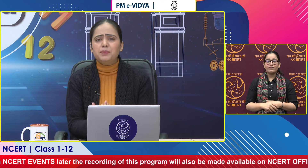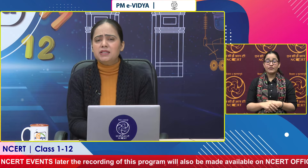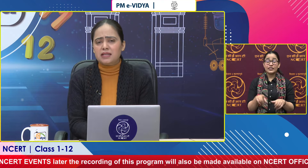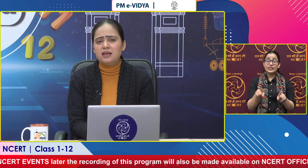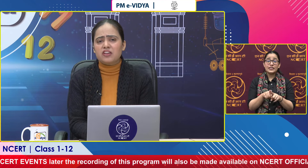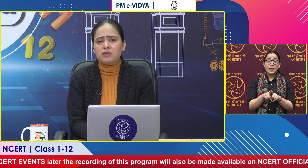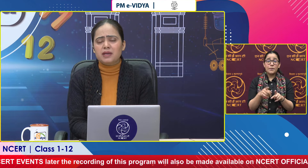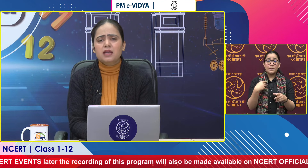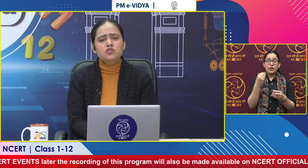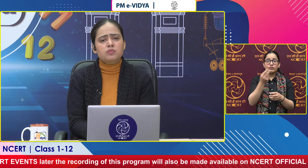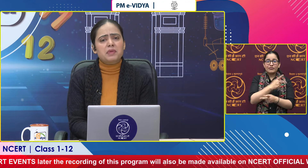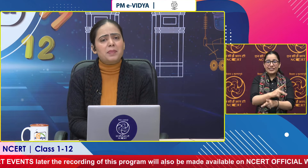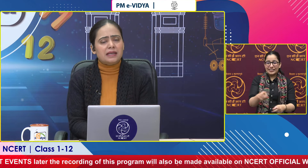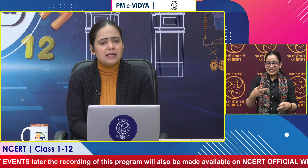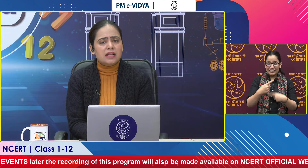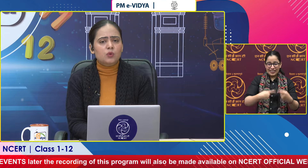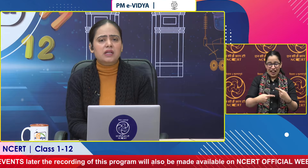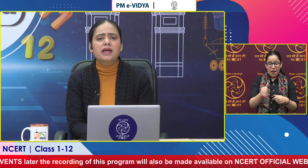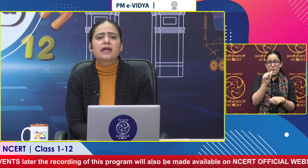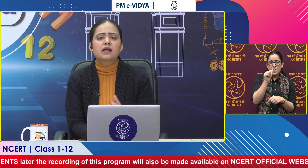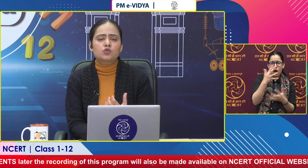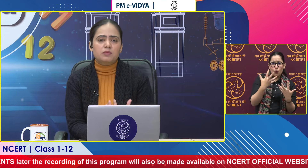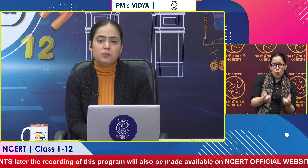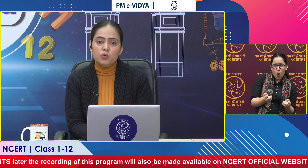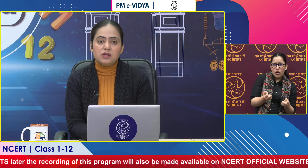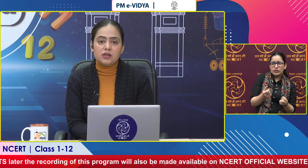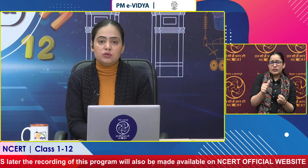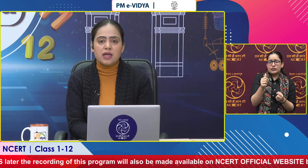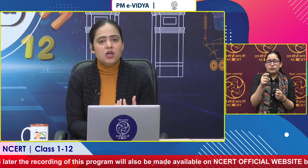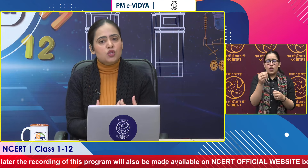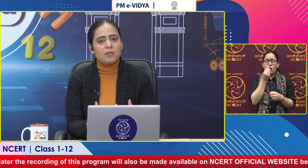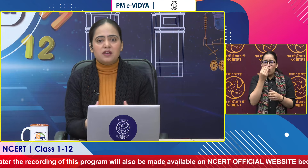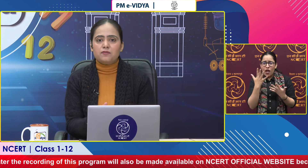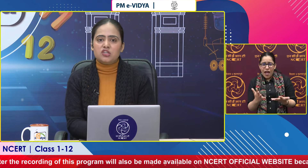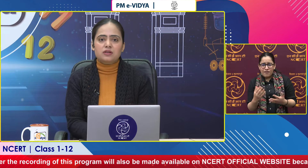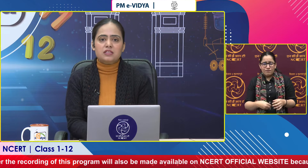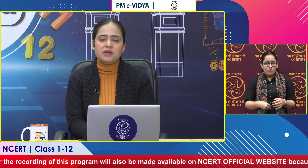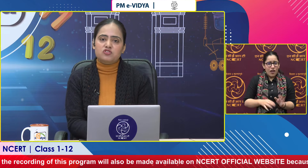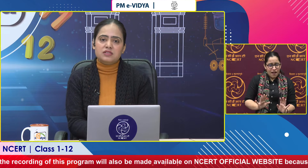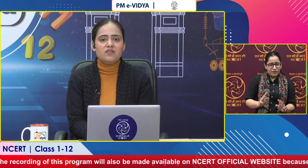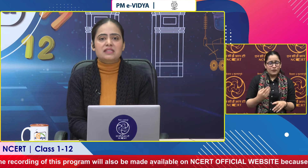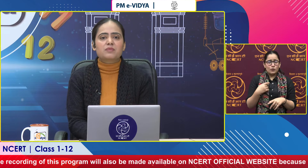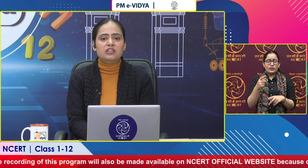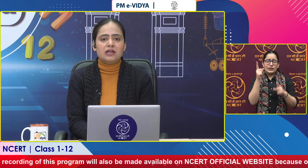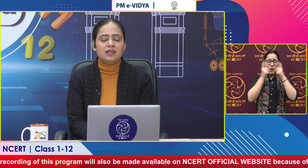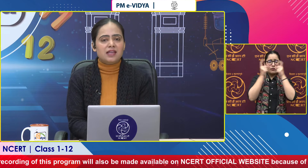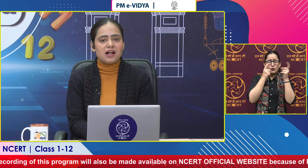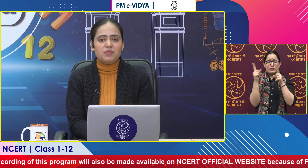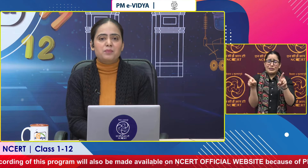अपनी डेली लाइफ में भी जब हमें पानी लेना होता है या कुछ हमें भूख लगी होती है तो हमारे फेशियल एक्सप्रेशंस ही वैसे बन जाते हैं कि हमें